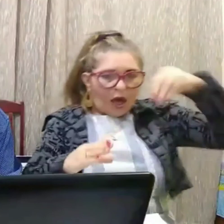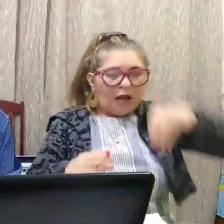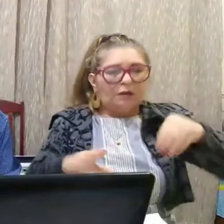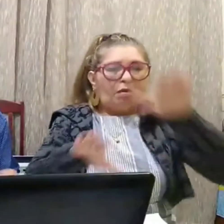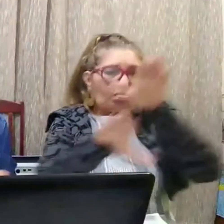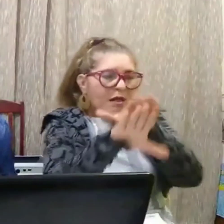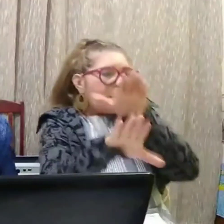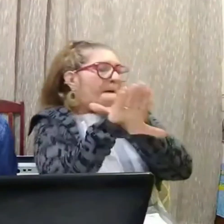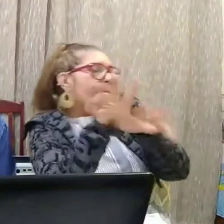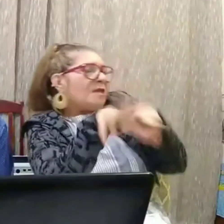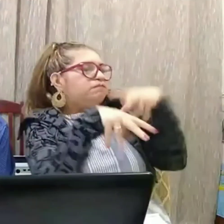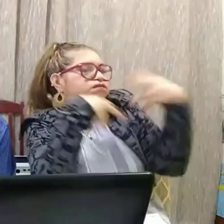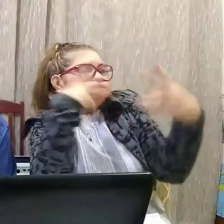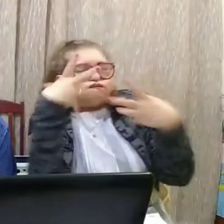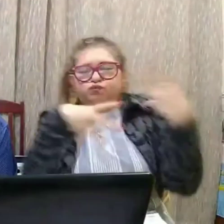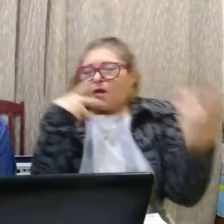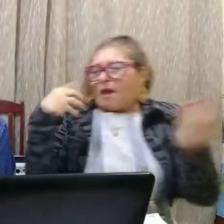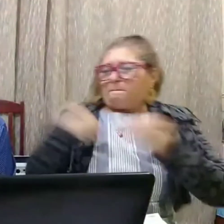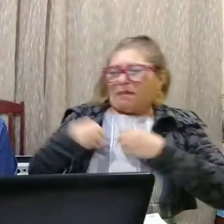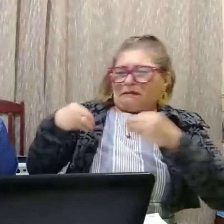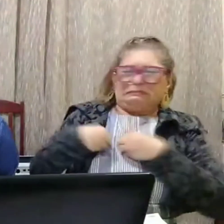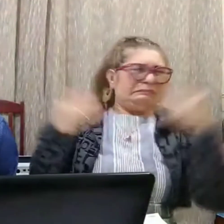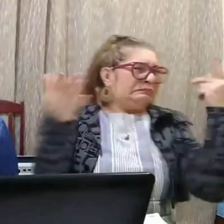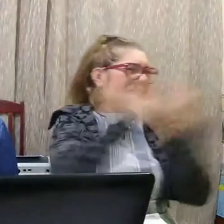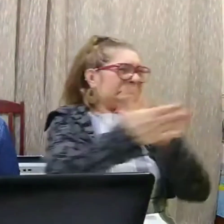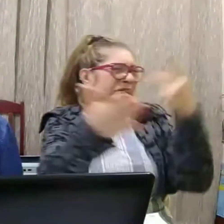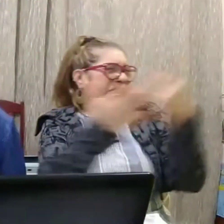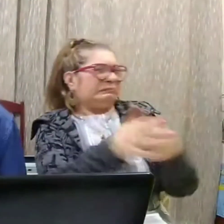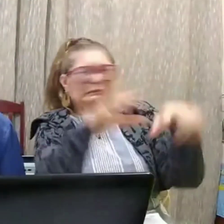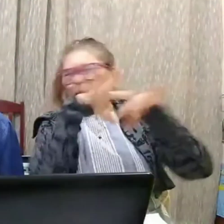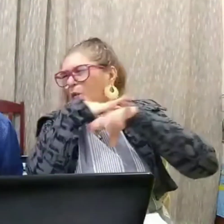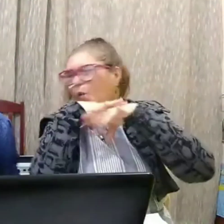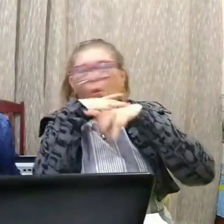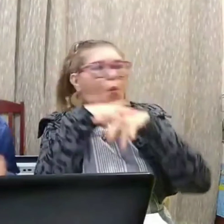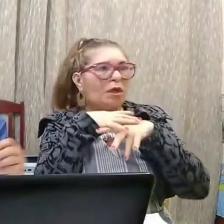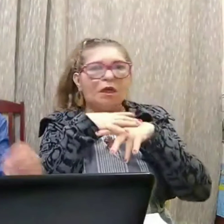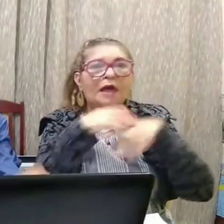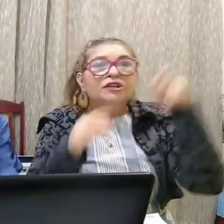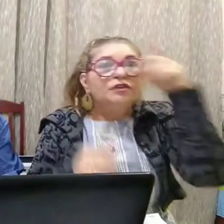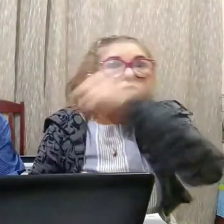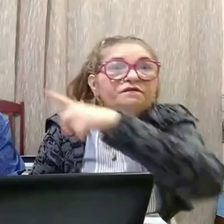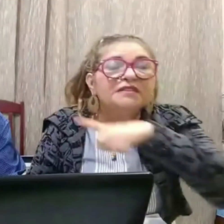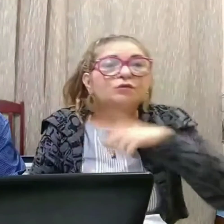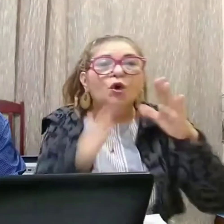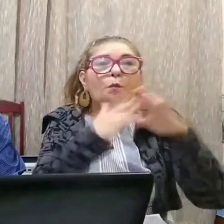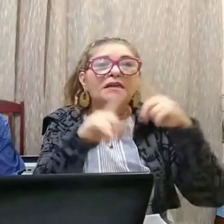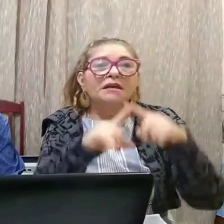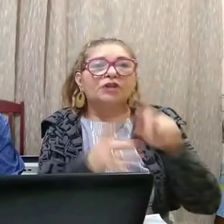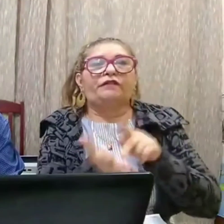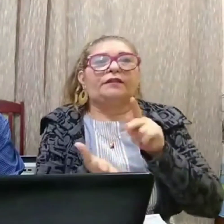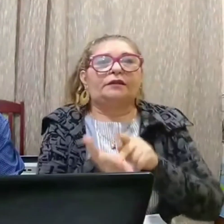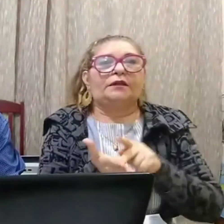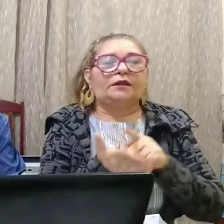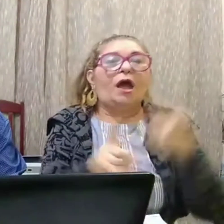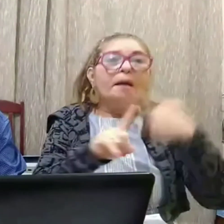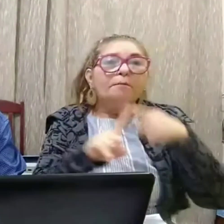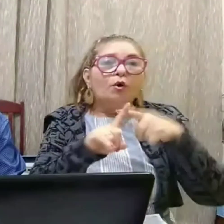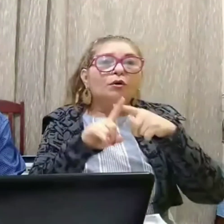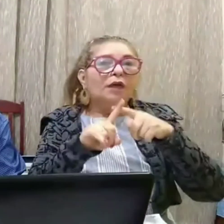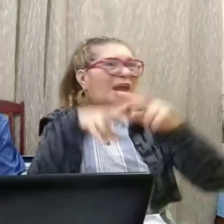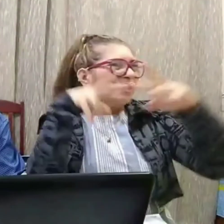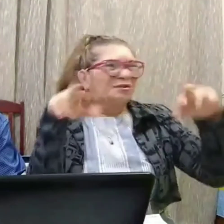uma cidade muito difícil para se ter uma igreja que servia o Deus verdadeiro. Mesmo em meio a